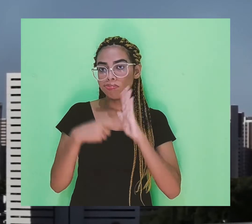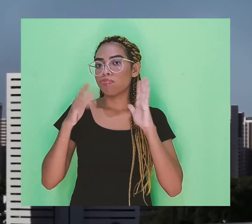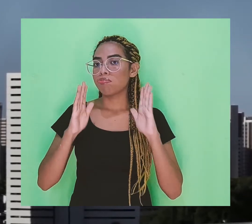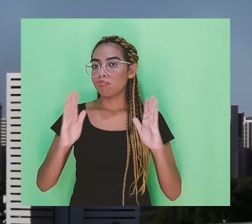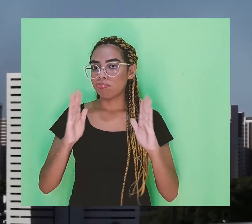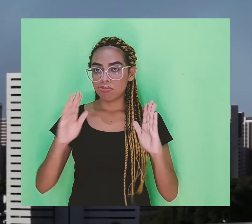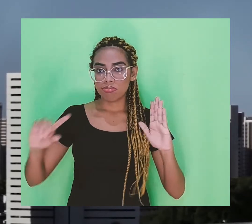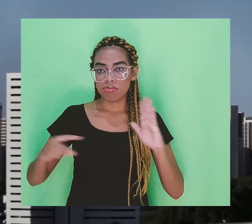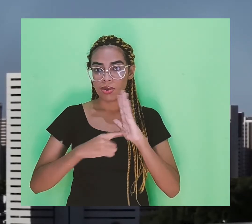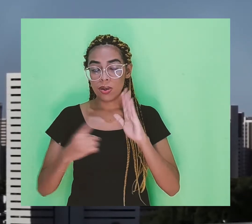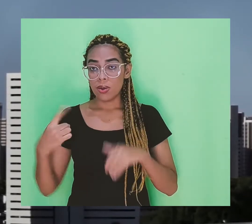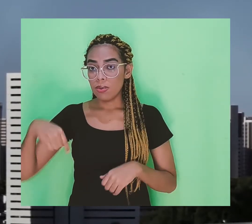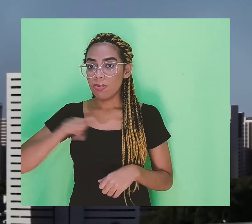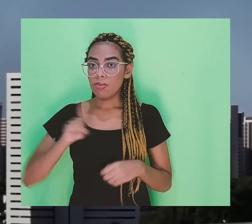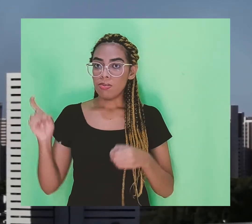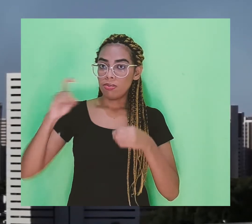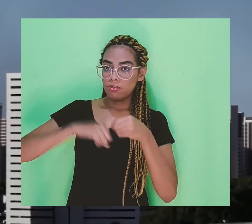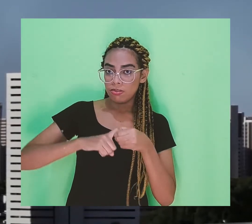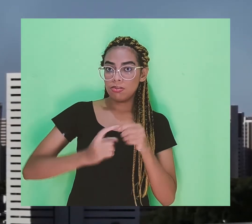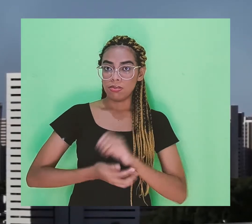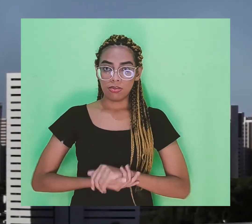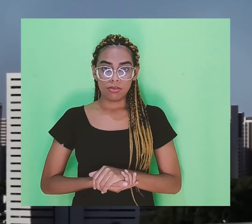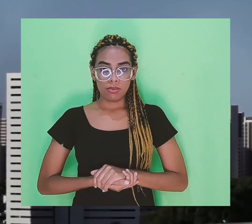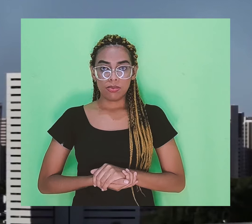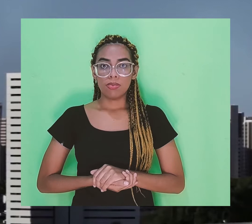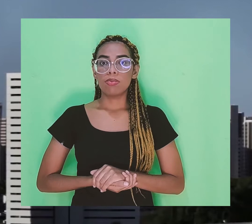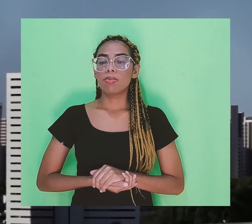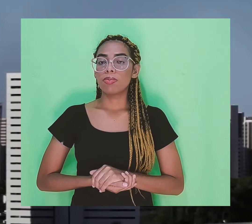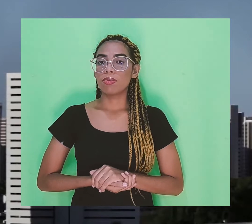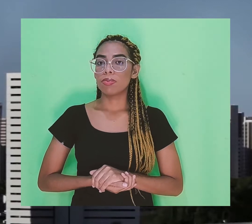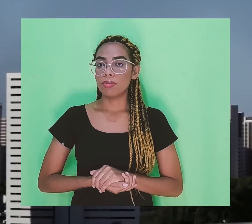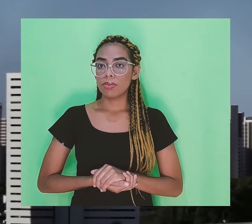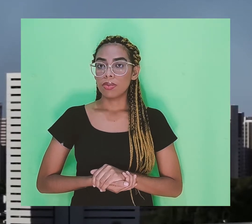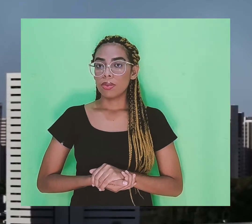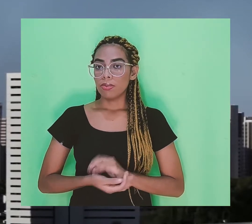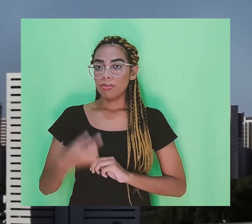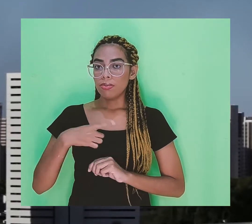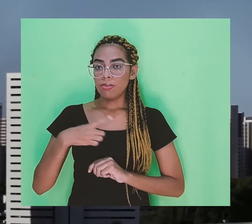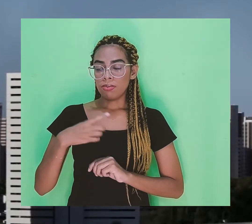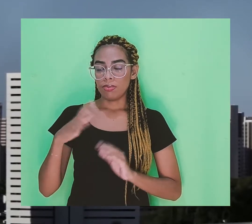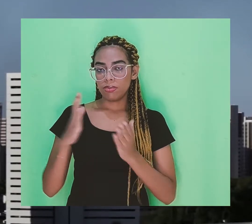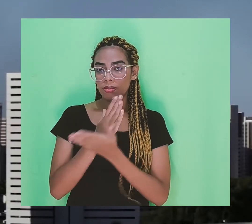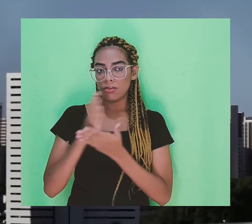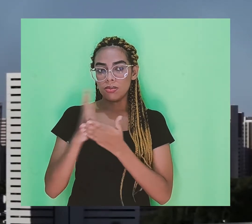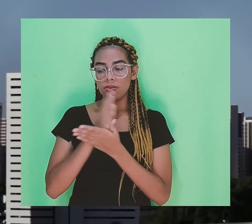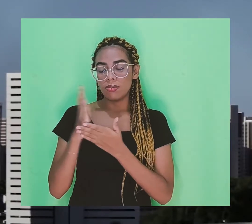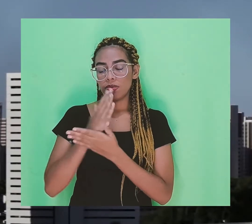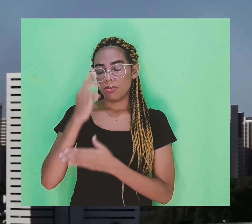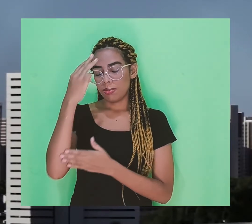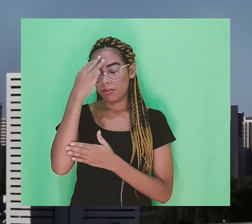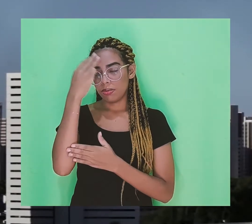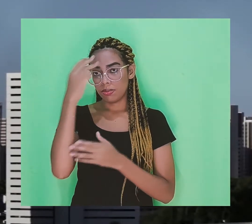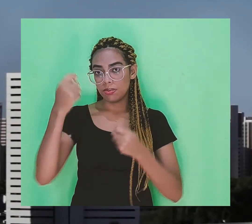tem disso, né? A gente volta, né, esses pontos, né? Tem pontos tão marcantes na nossa história, no filme que passa na nossa cabeça quando a gente vai